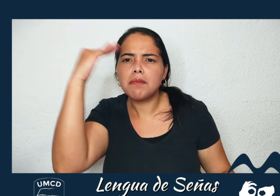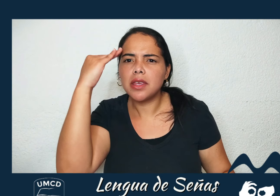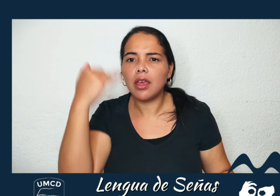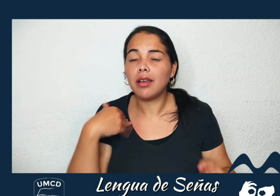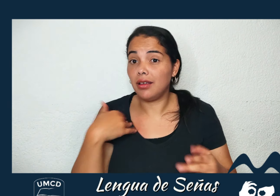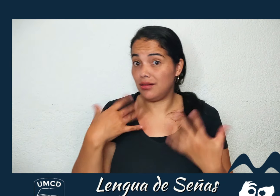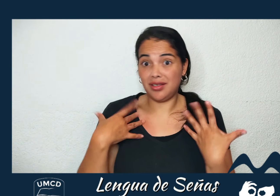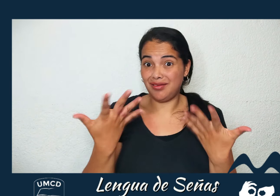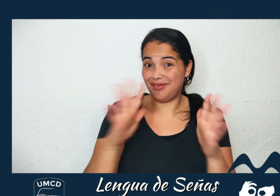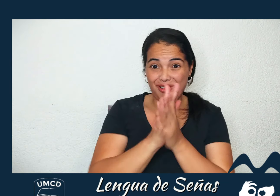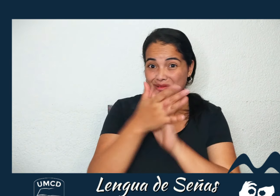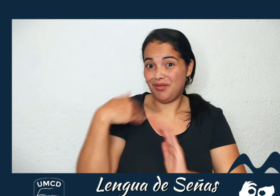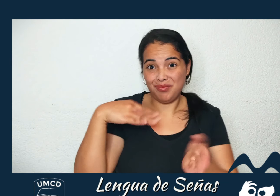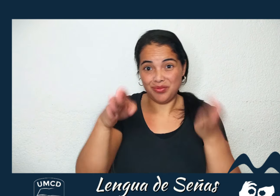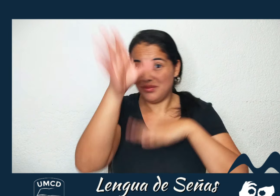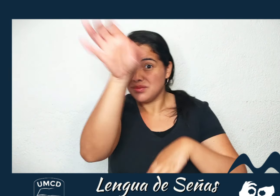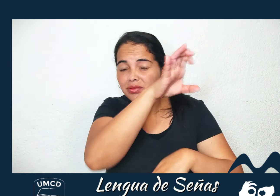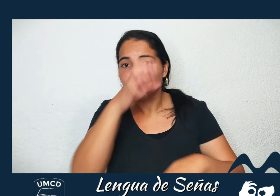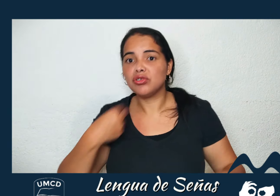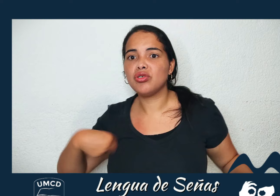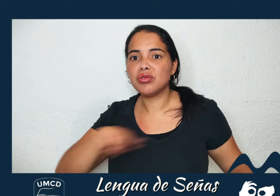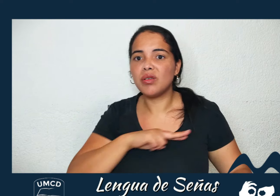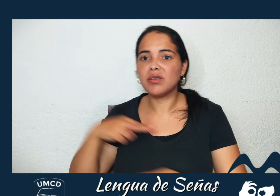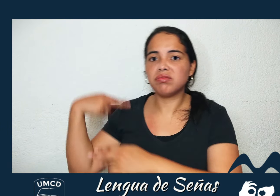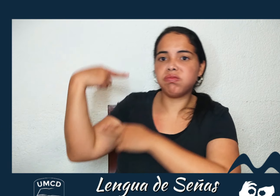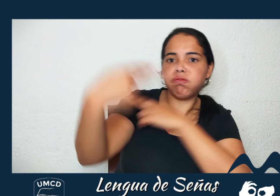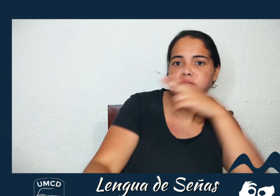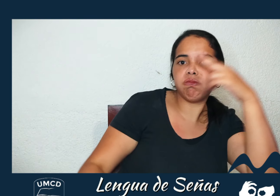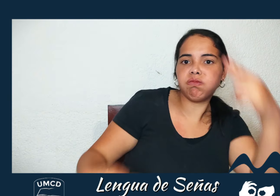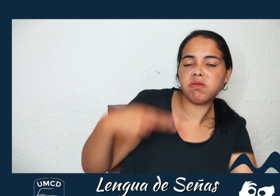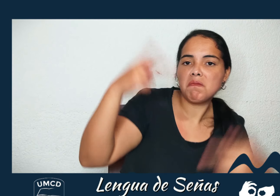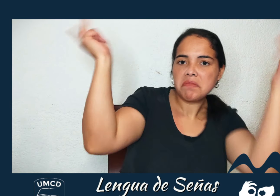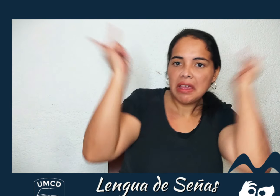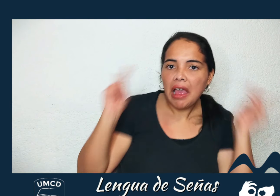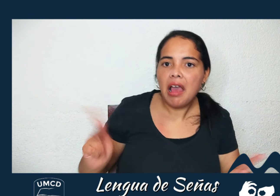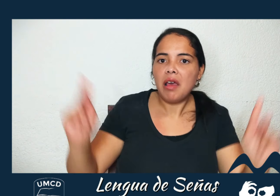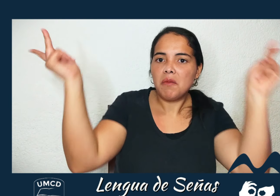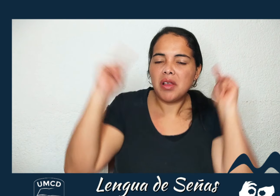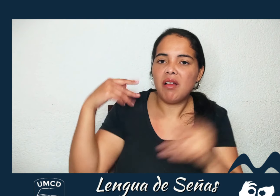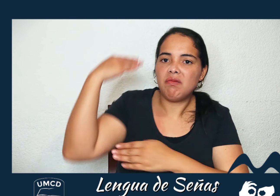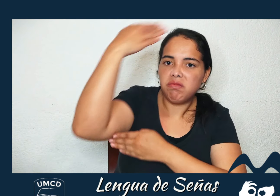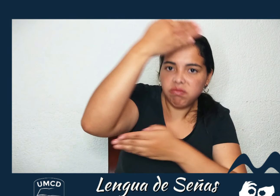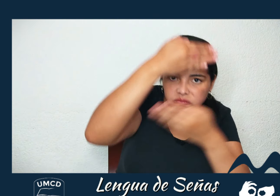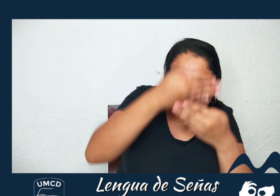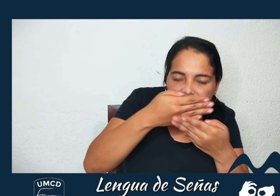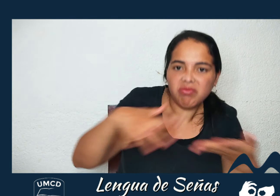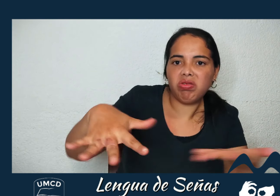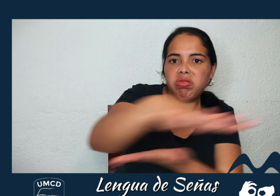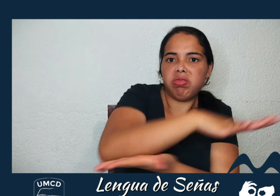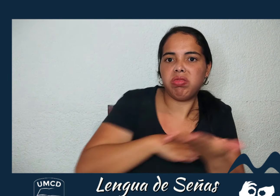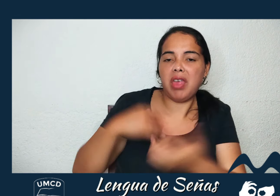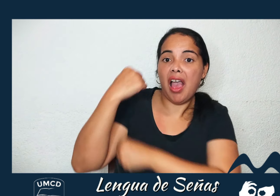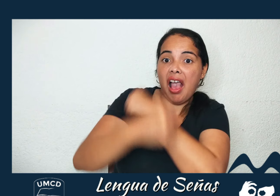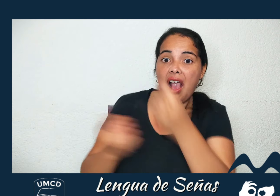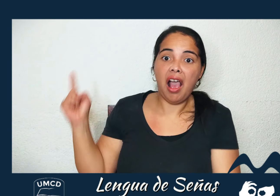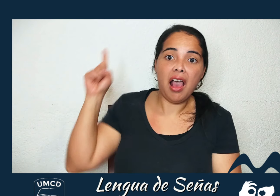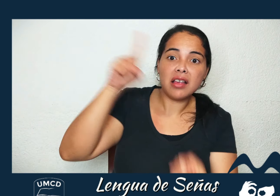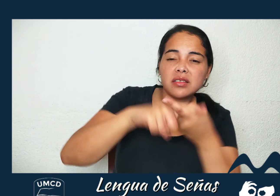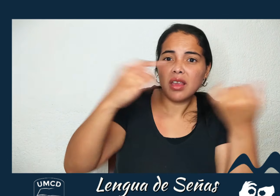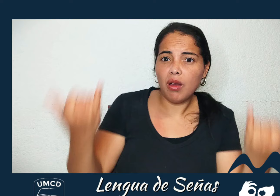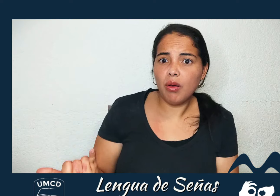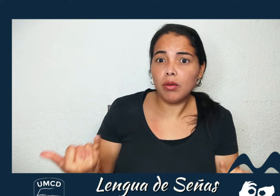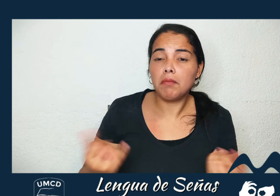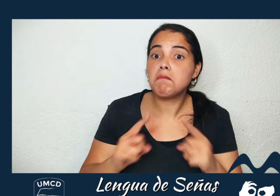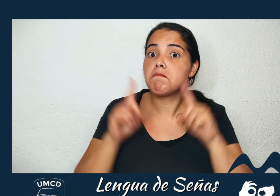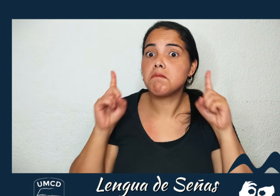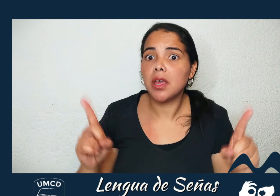estaba haciendo, que ese sufrimiento que él estaba recibiendo en sí mismo por mí, otorgaría la